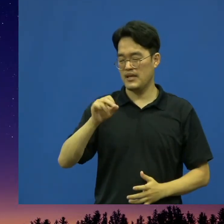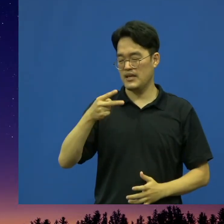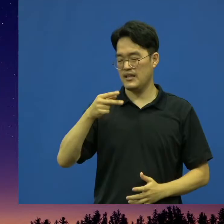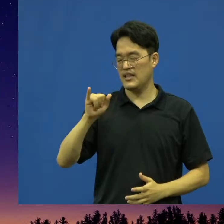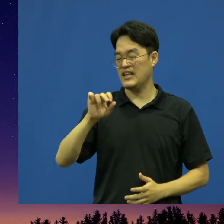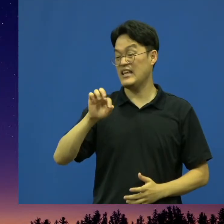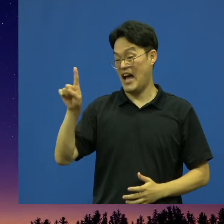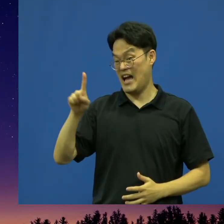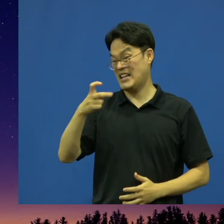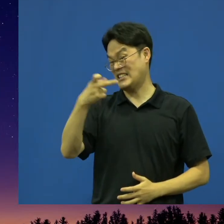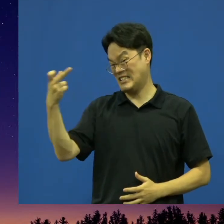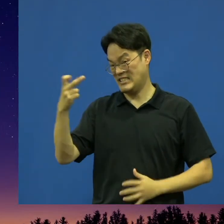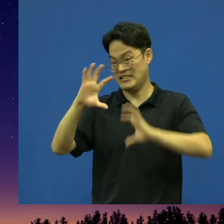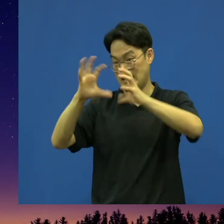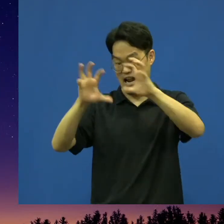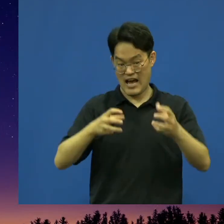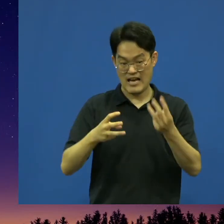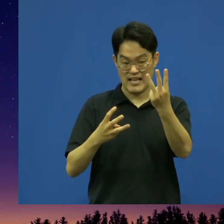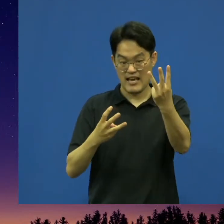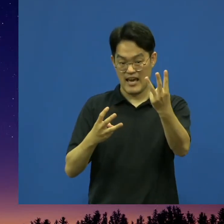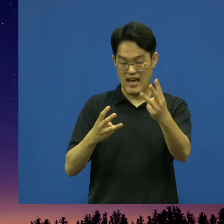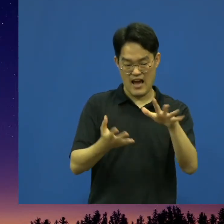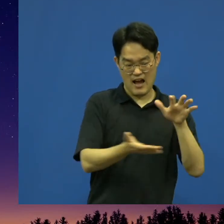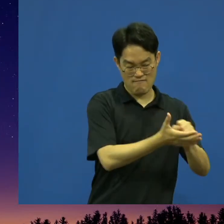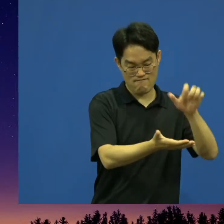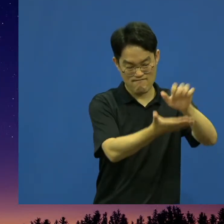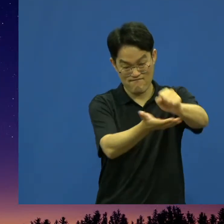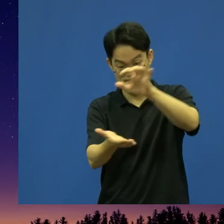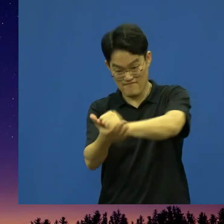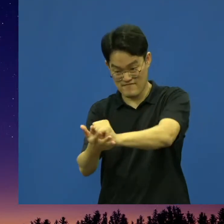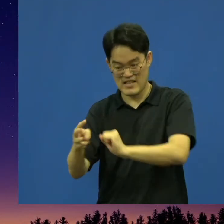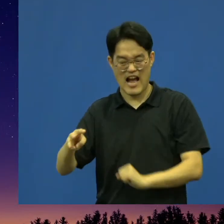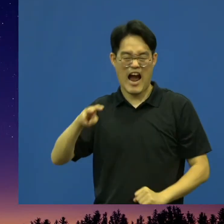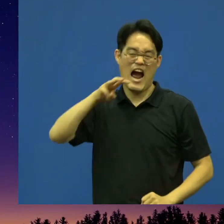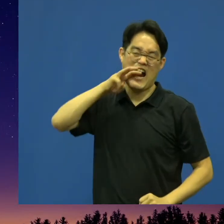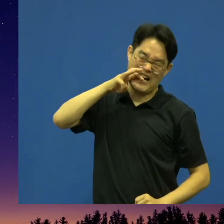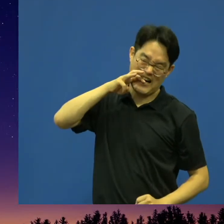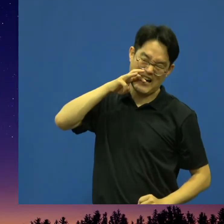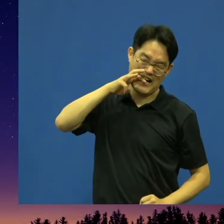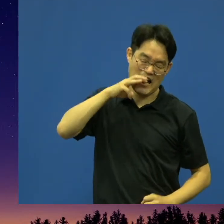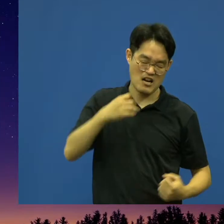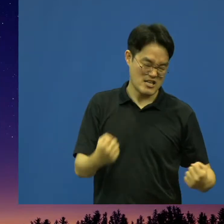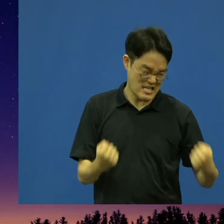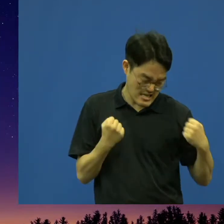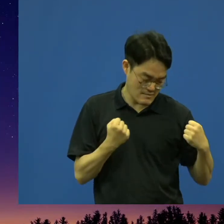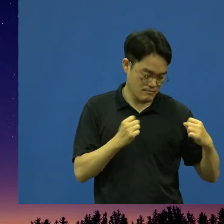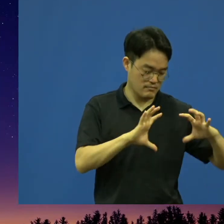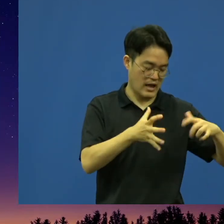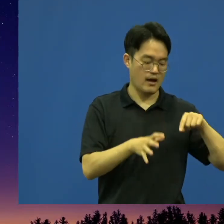제국들을 정복하면서 근동의 패권 국가로 등장하게 되는 게 메데 바사,